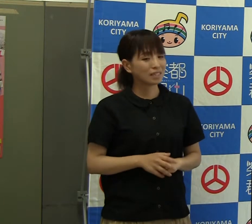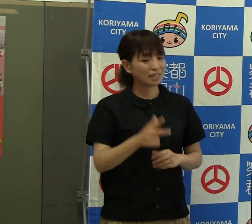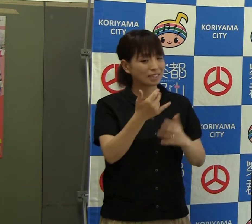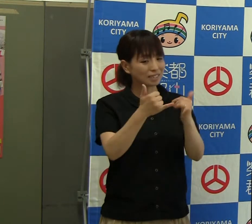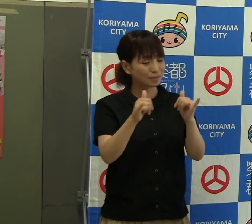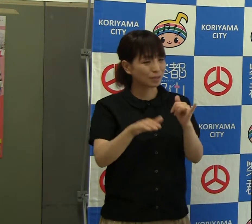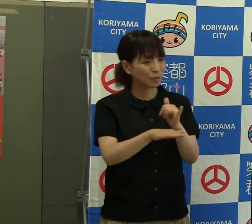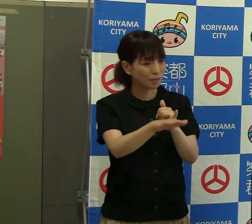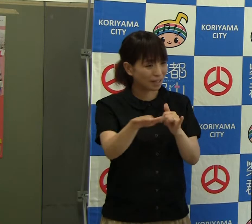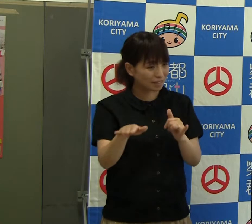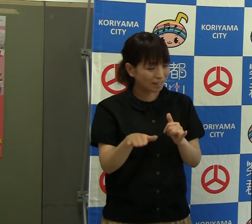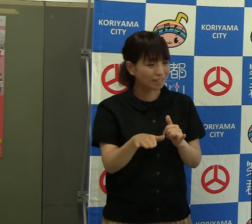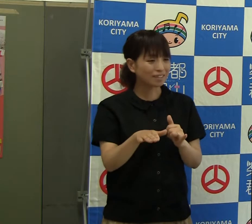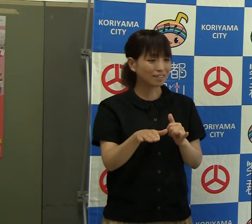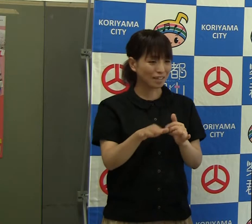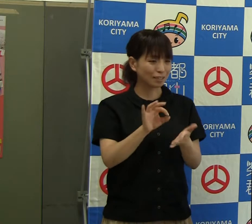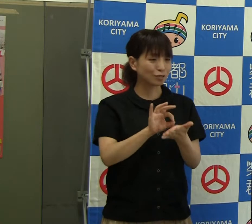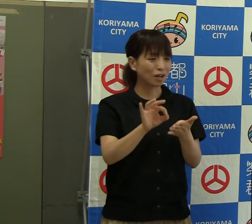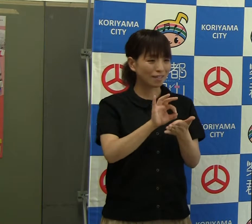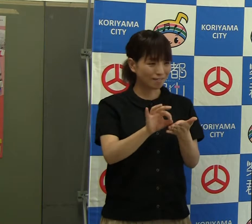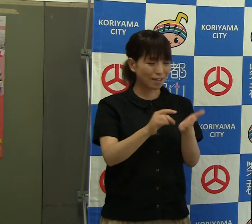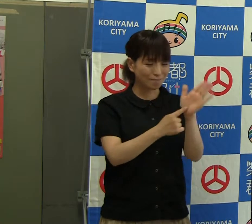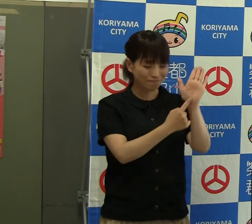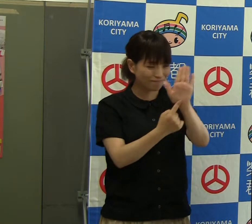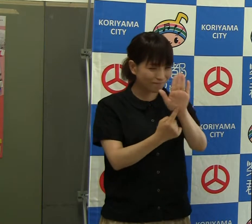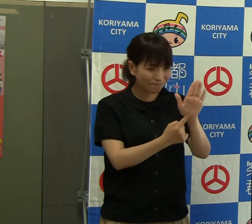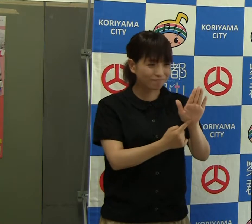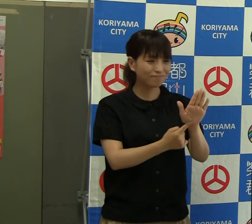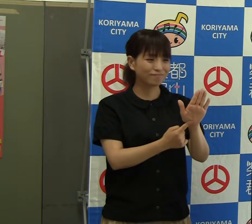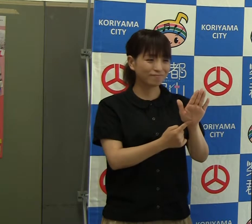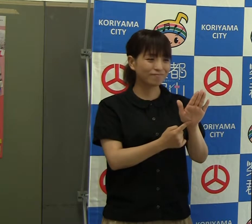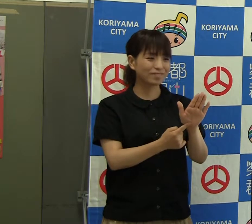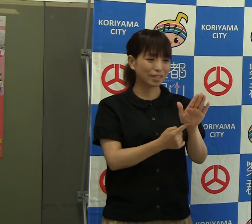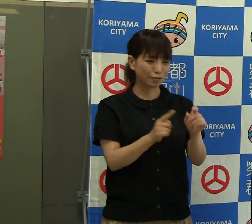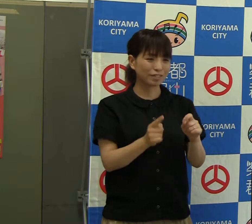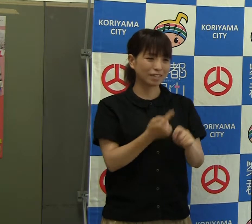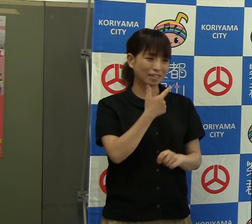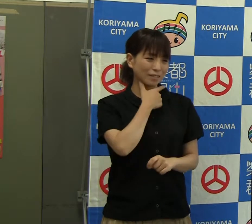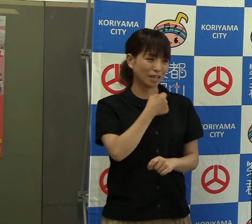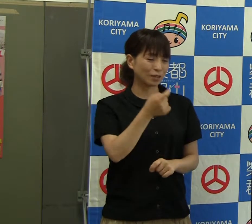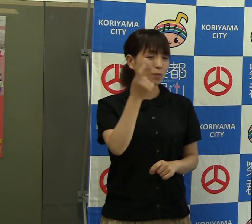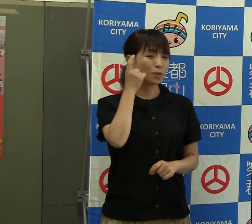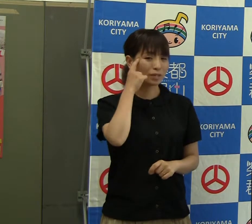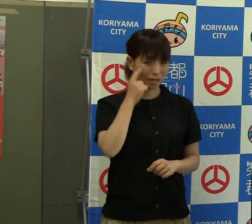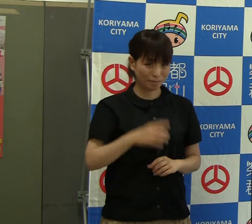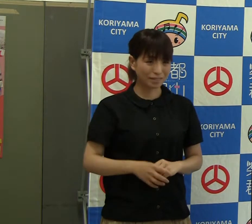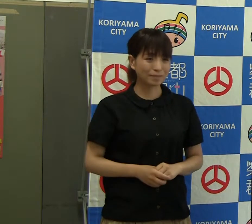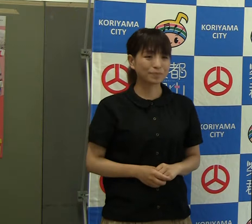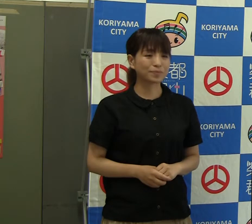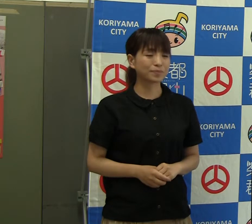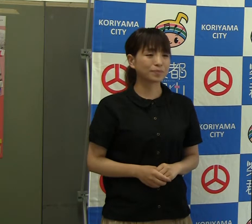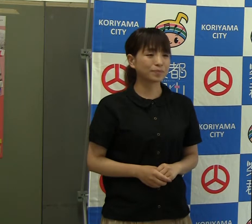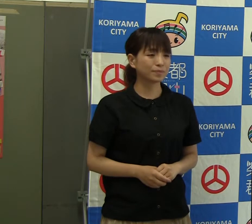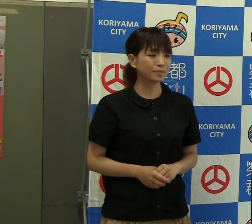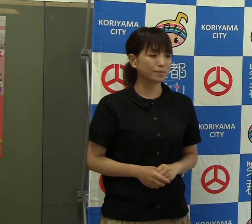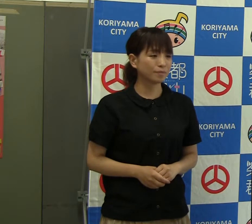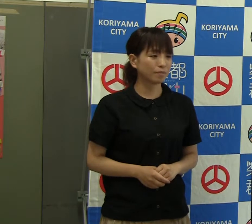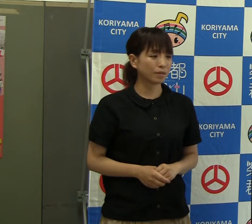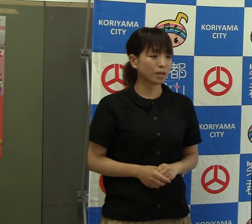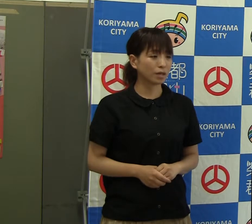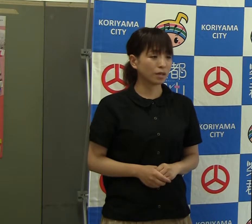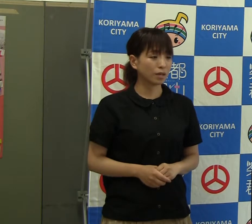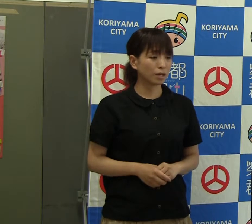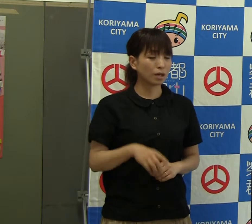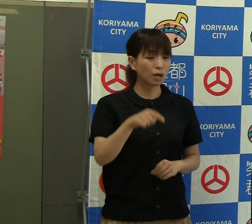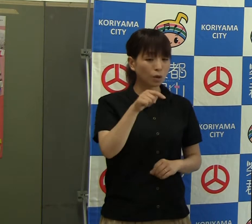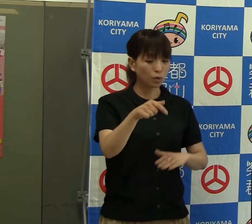間でおのずと、生じていくような一つのきっかけにしたいと思っております。でこのスタートア